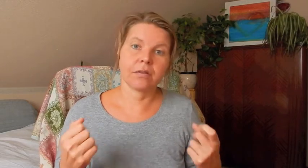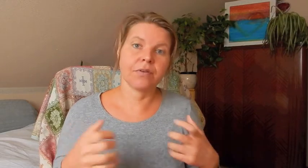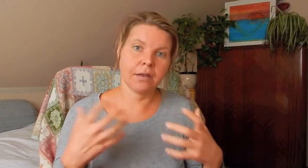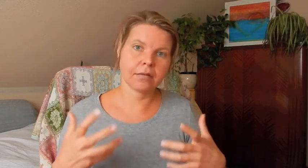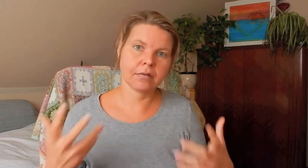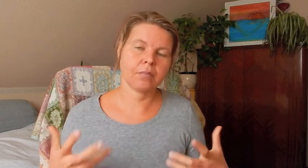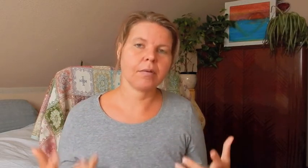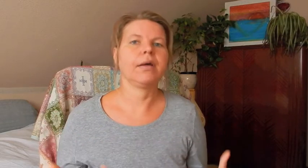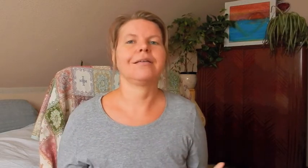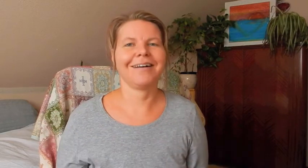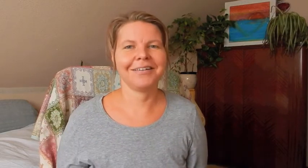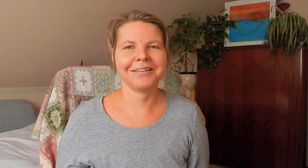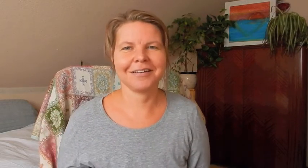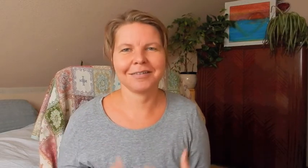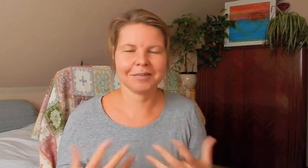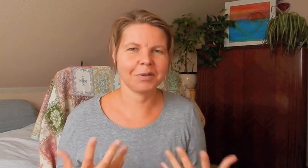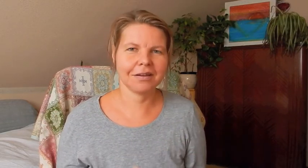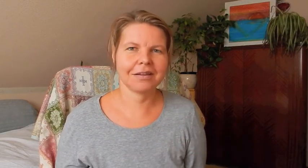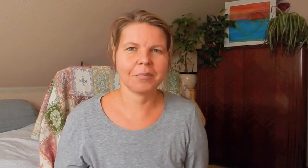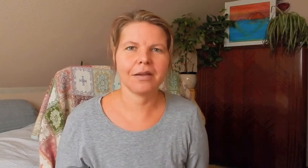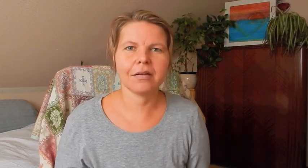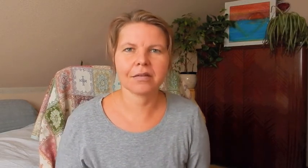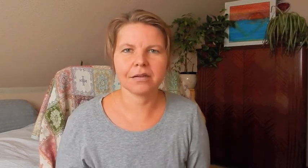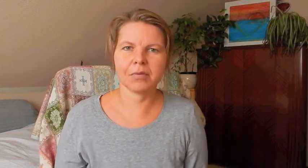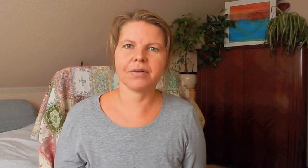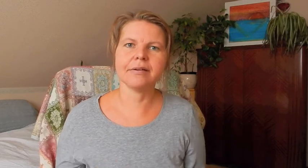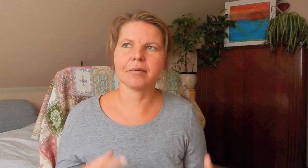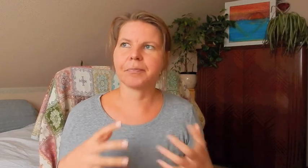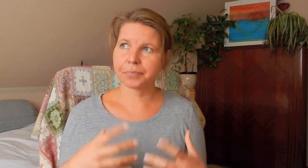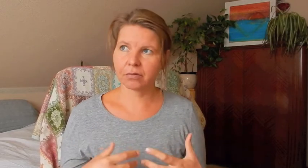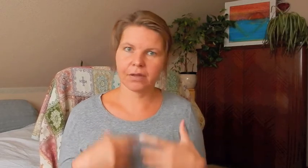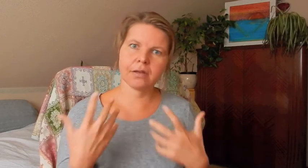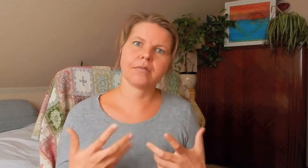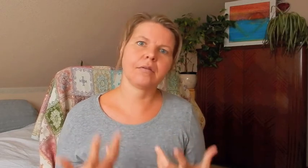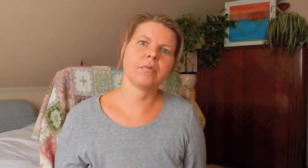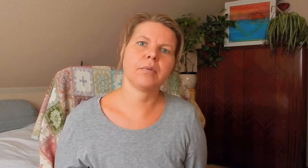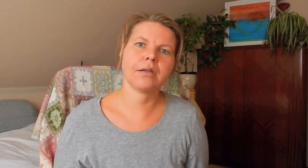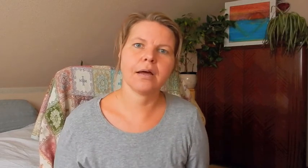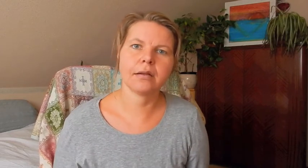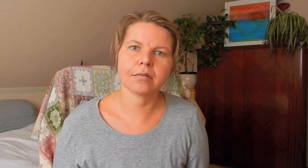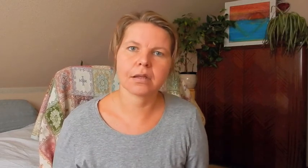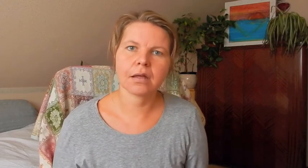es verändert sich immer mehr dahin. Ich bin ja nicht am Ende, es geht ja immer weiter, aber es verändert sich immer mehr dahin, dass ich